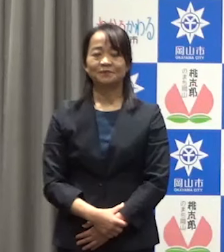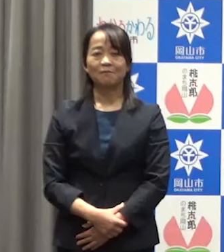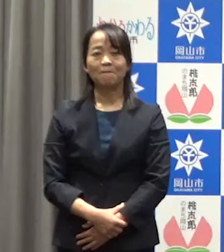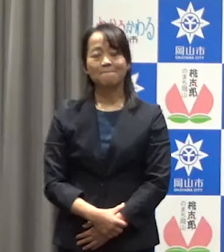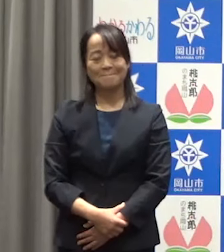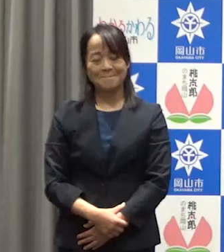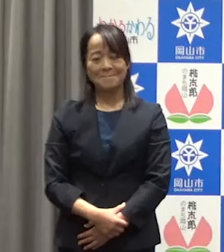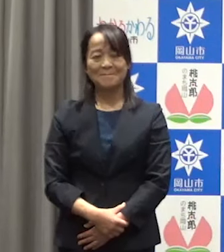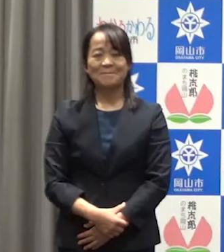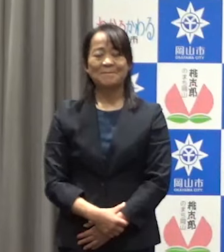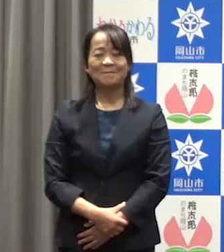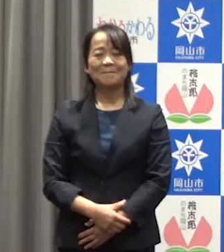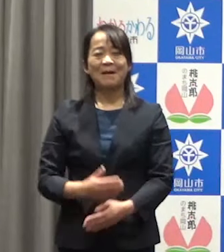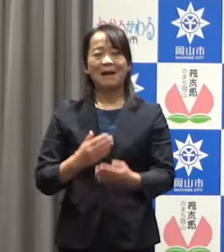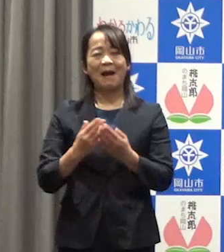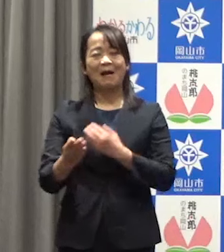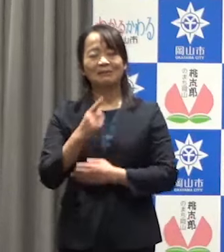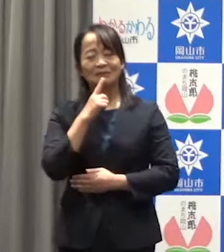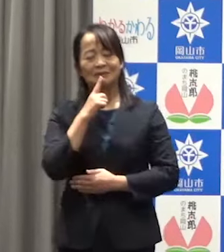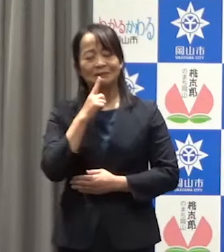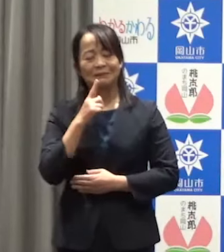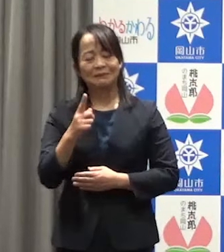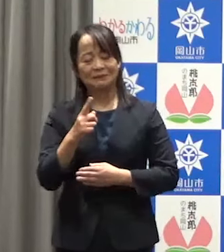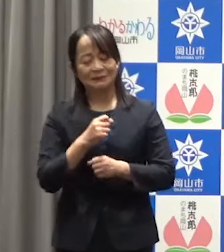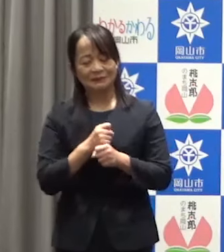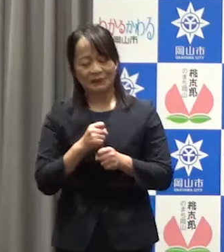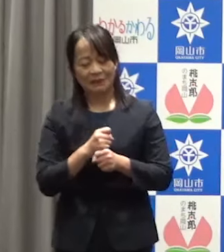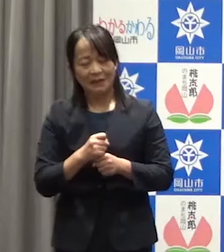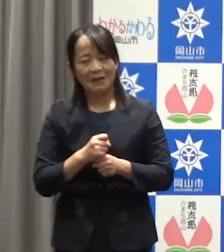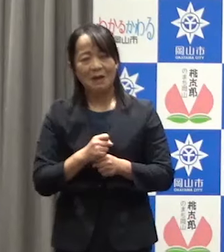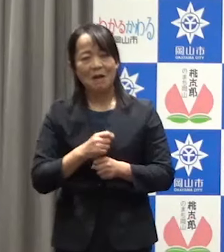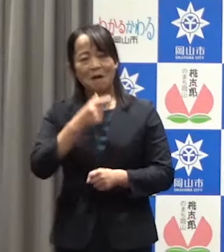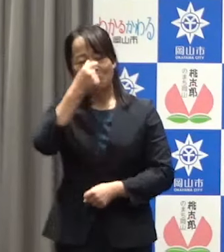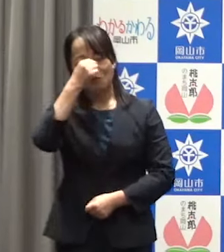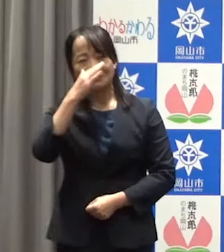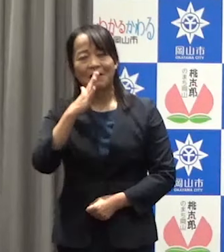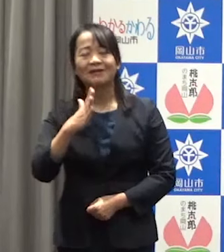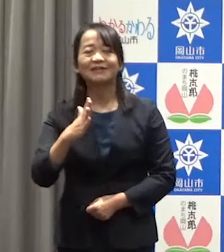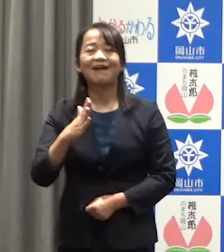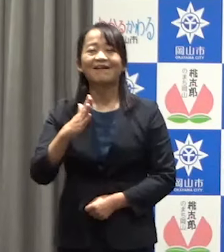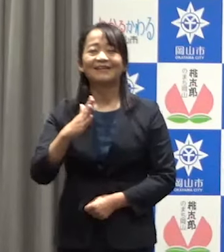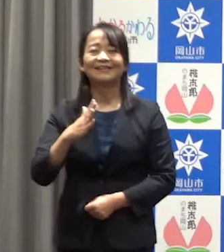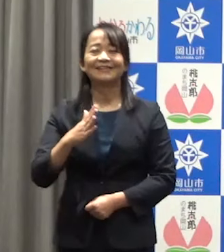なんていうか、はっきりしないのかっていう感じはあるかもしれませんけども、今の段階では、